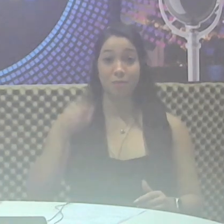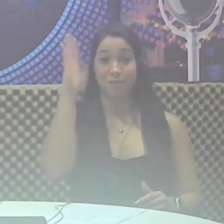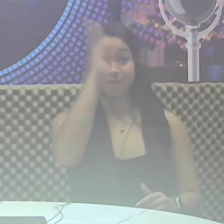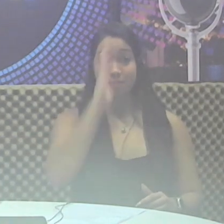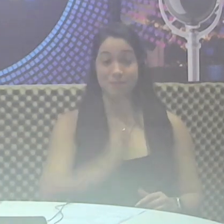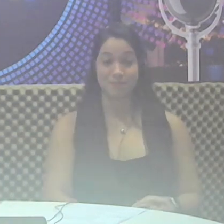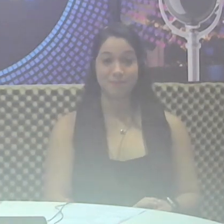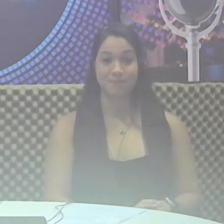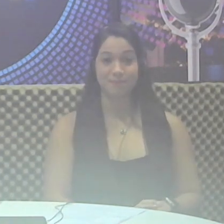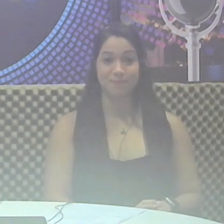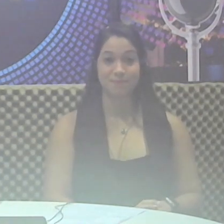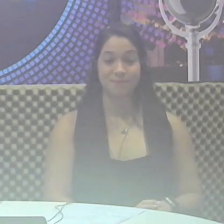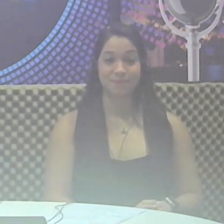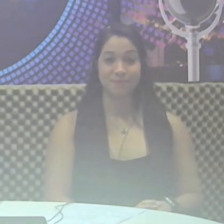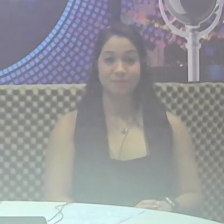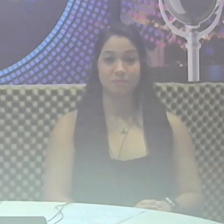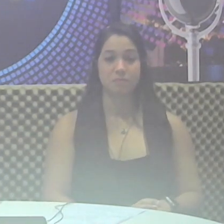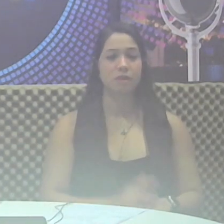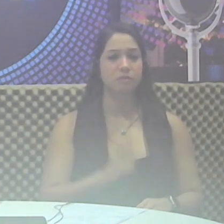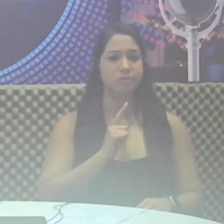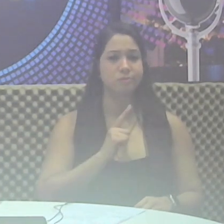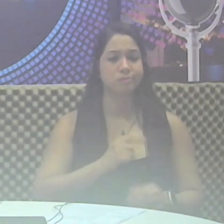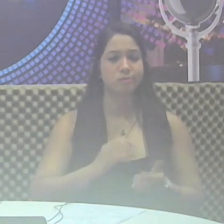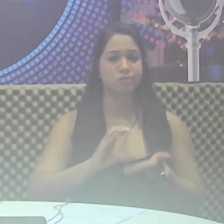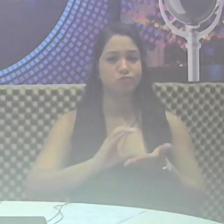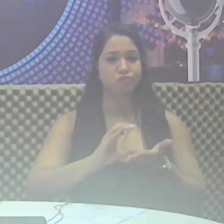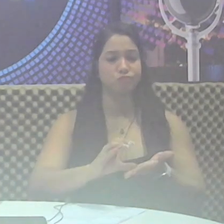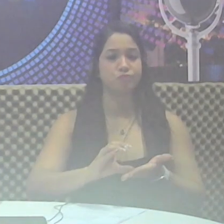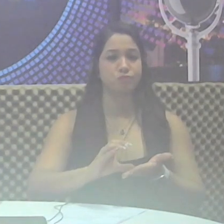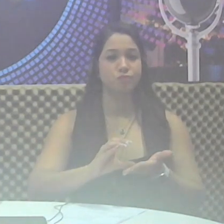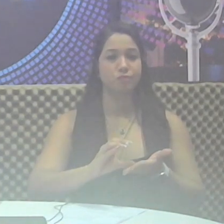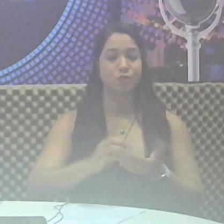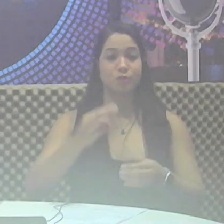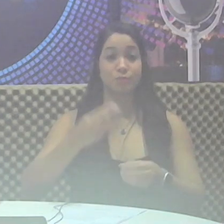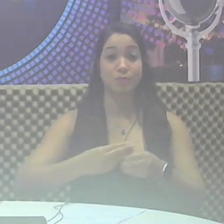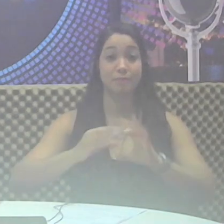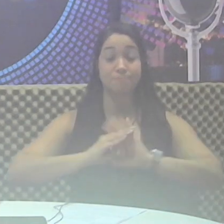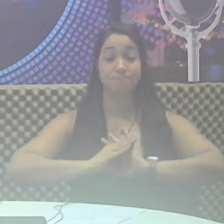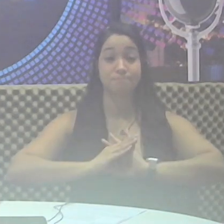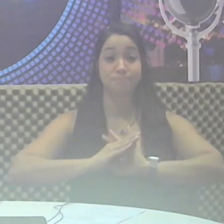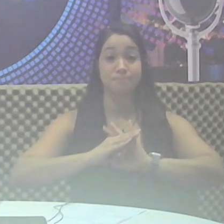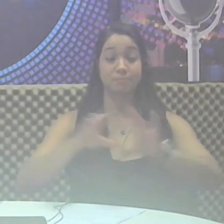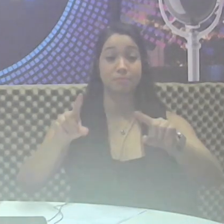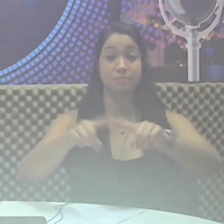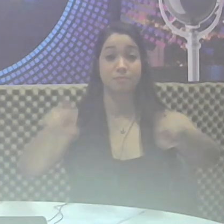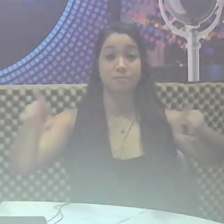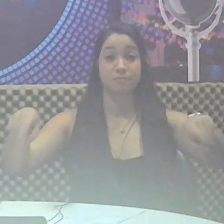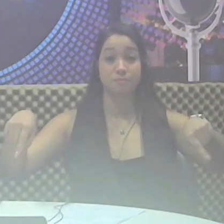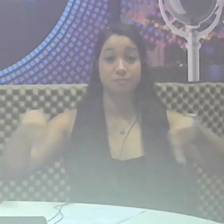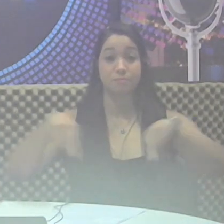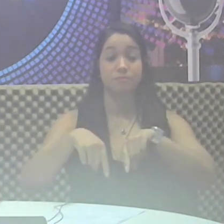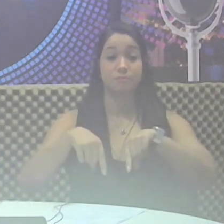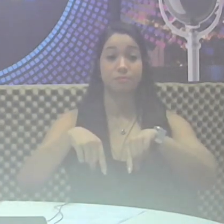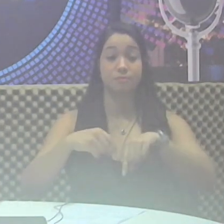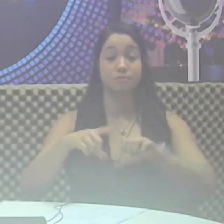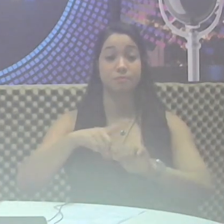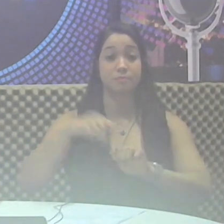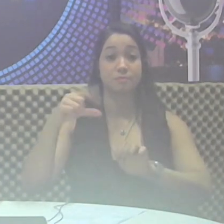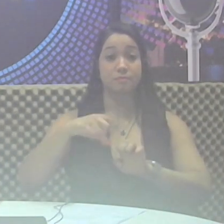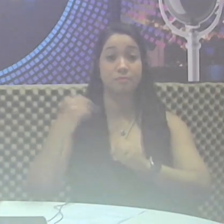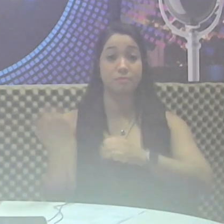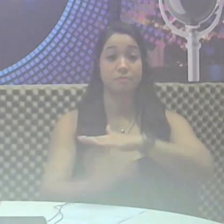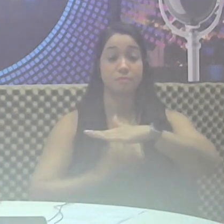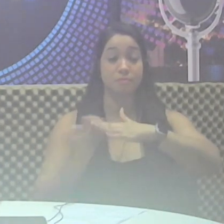agendamentopolo@uberlandia.mg.gov.br. Por meio de alienação subsidiada, o município disponibiliza os terrenos para instalação de empreendimentos de